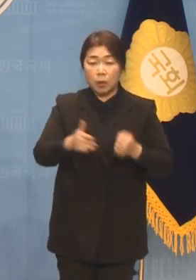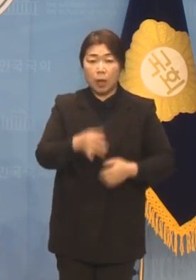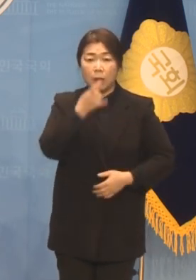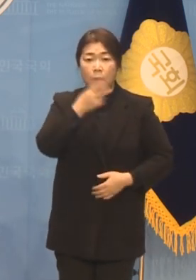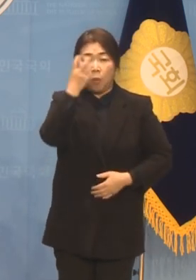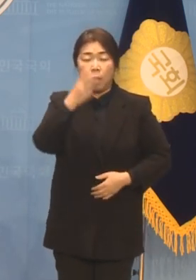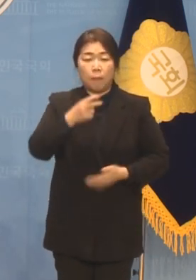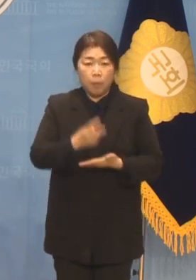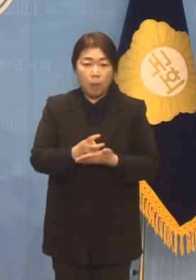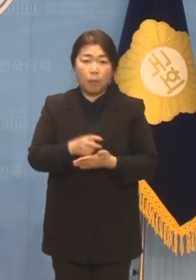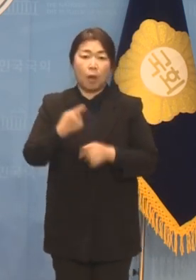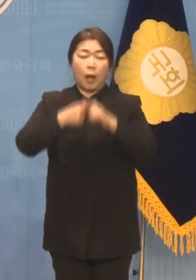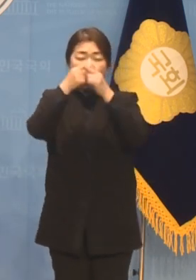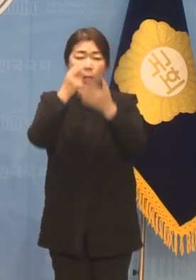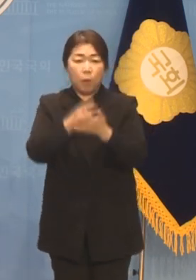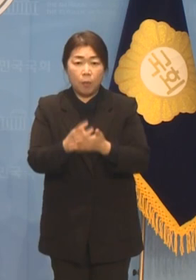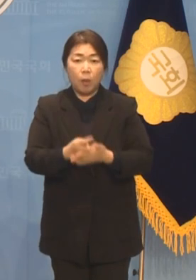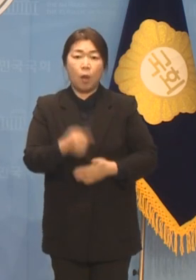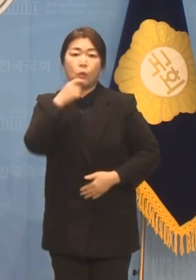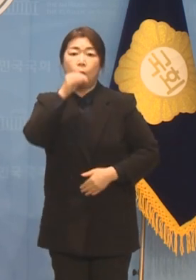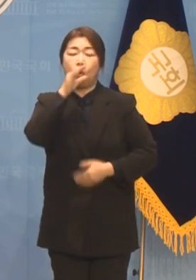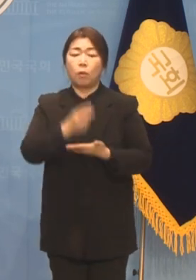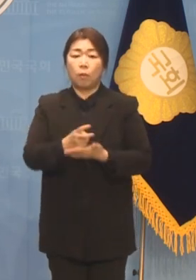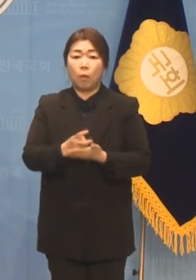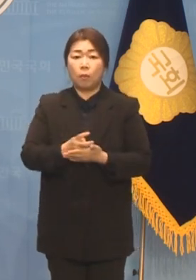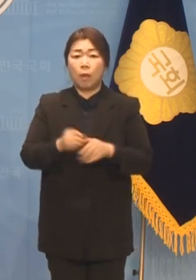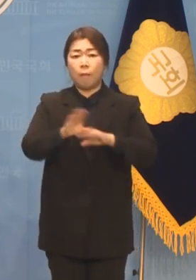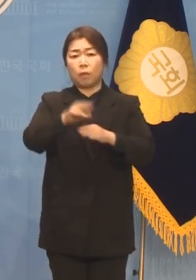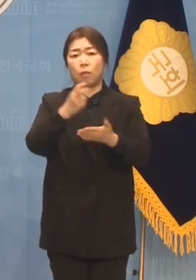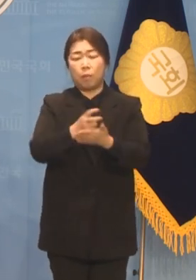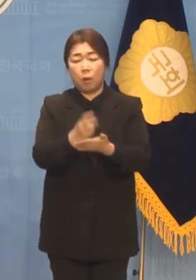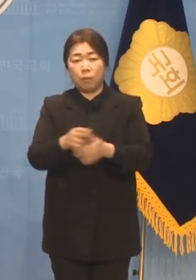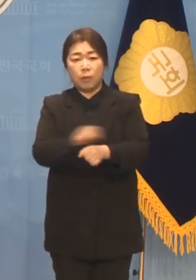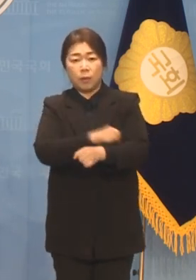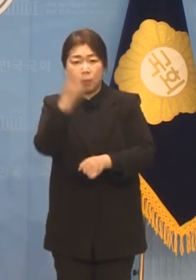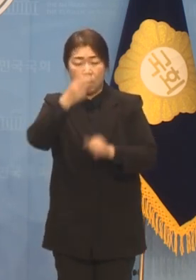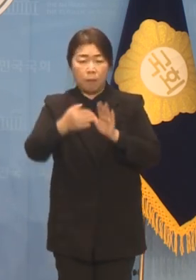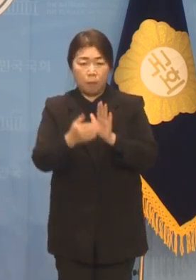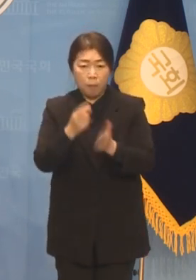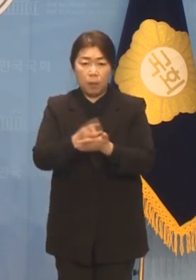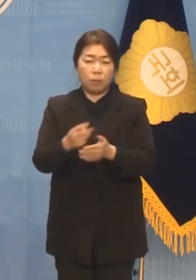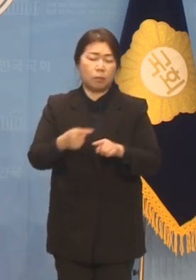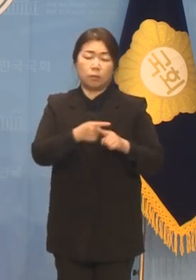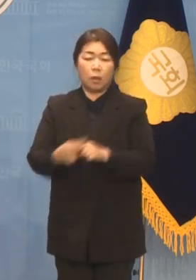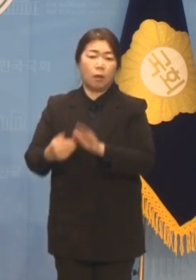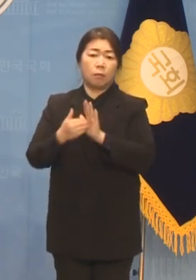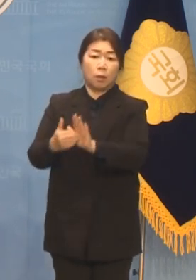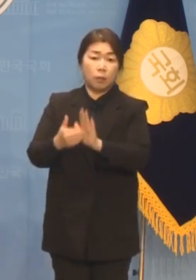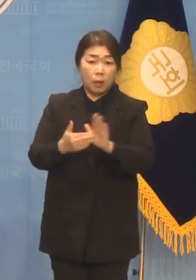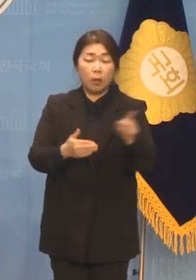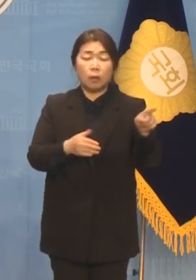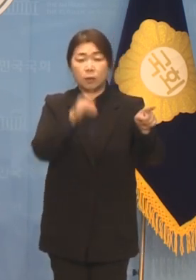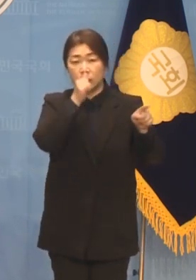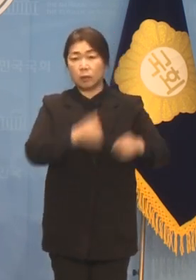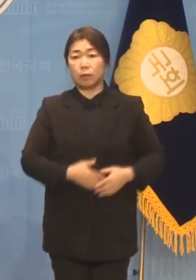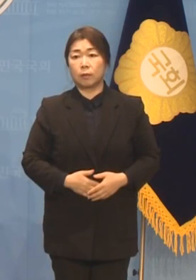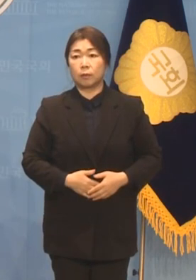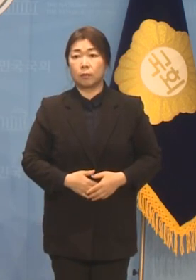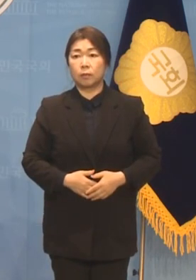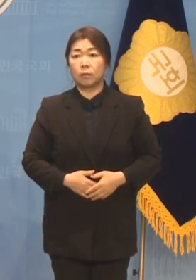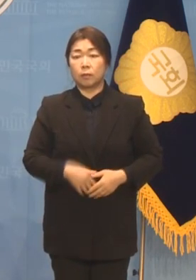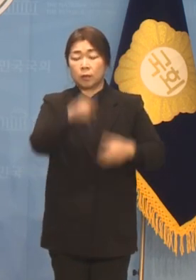간호법, 노란봉투법, 방송법, 쌍특검법을 단호하게 통과시켰습니다. 정부의